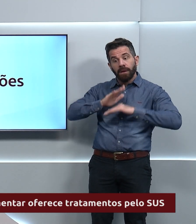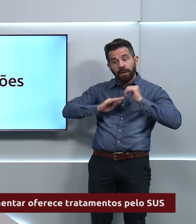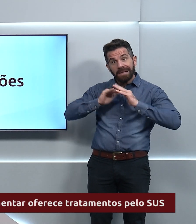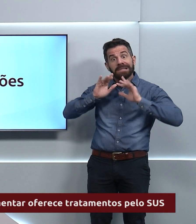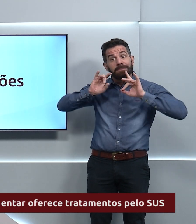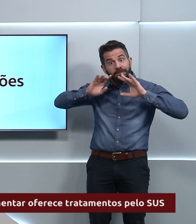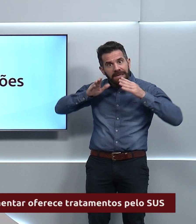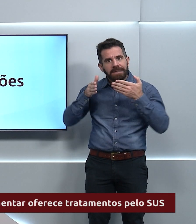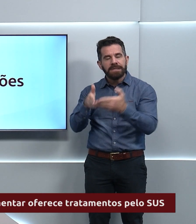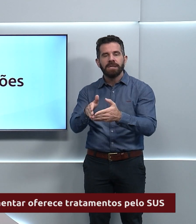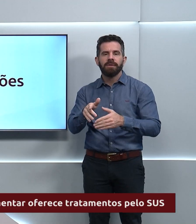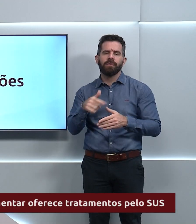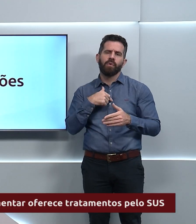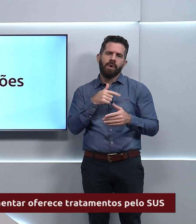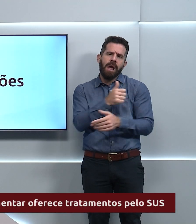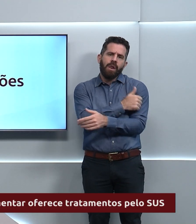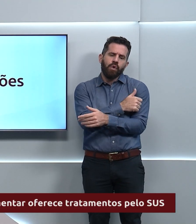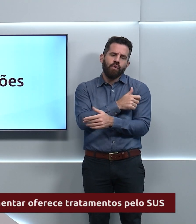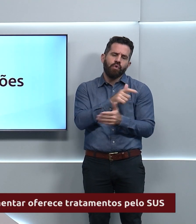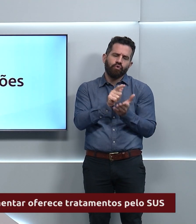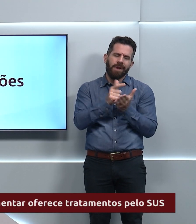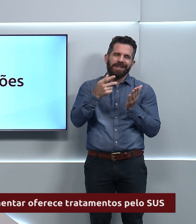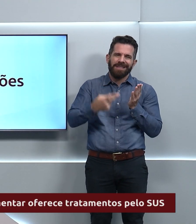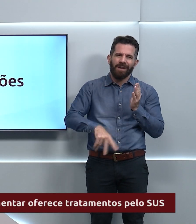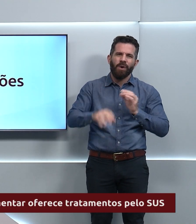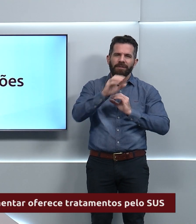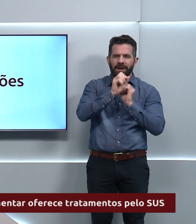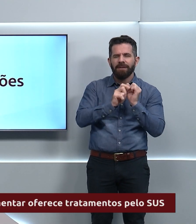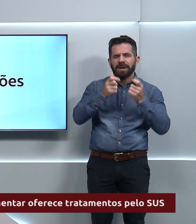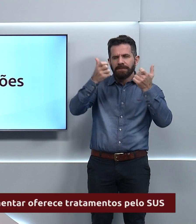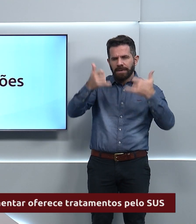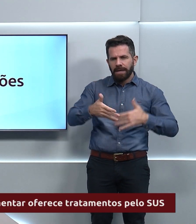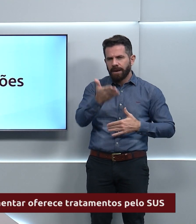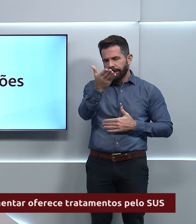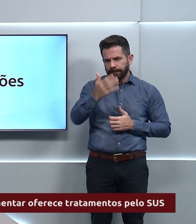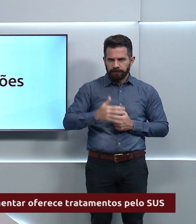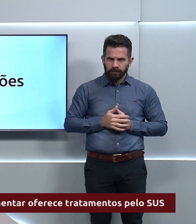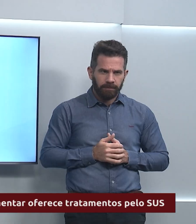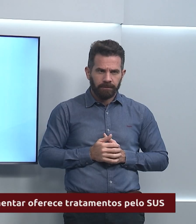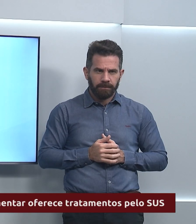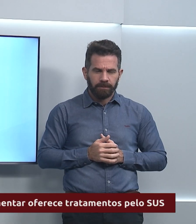cuidado. Os estudantes de jornalismo da UFG te contam mais sobre isso.